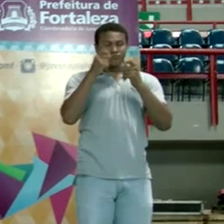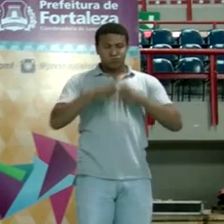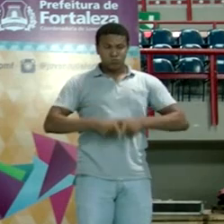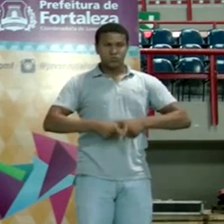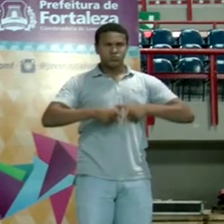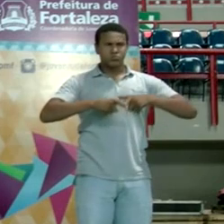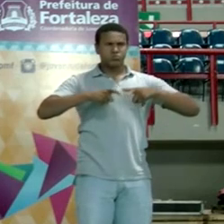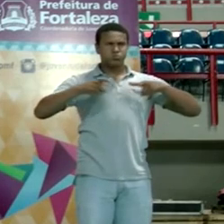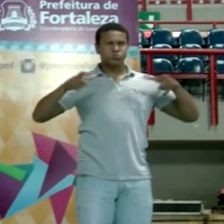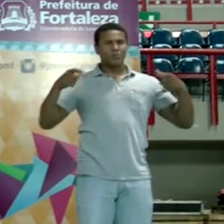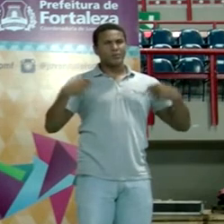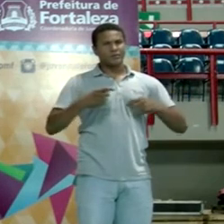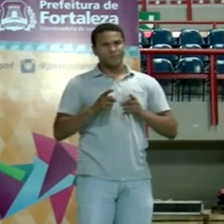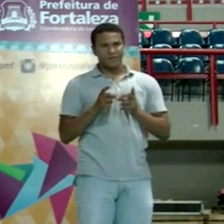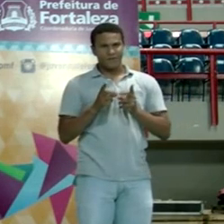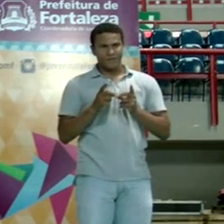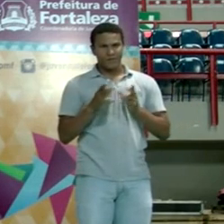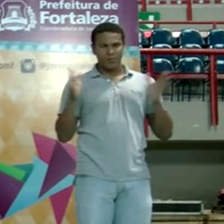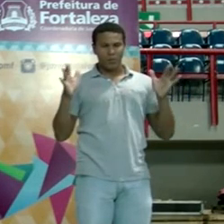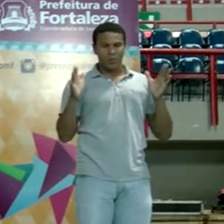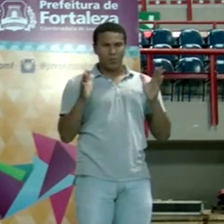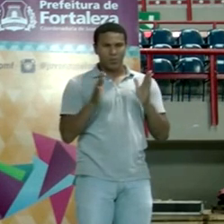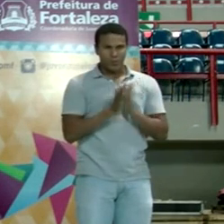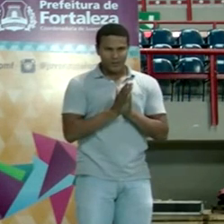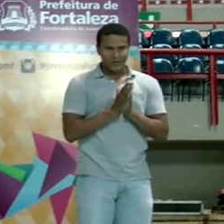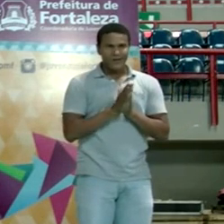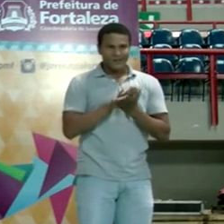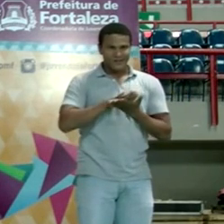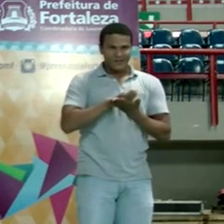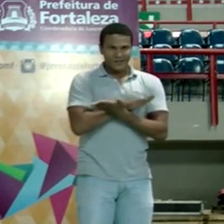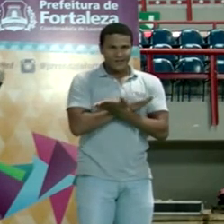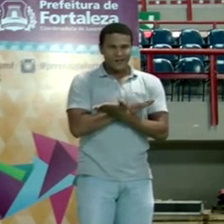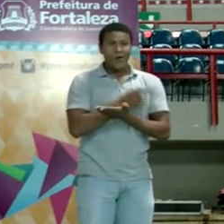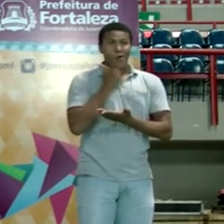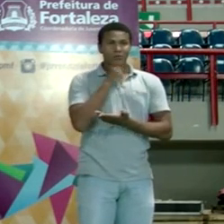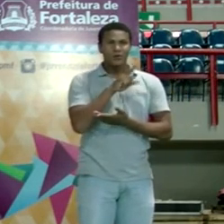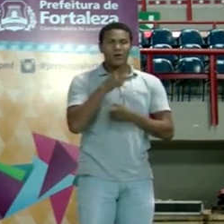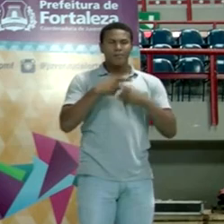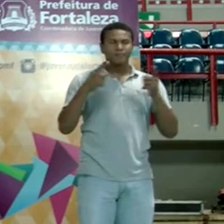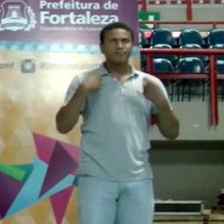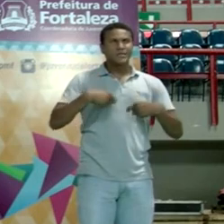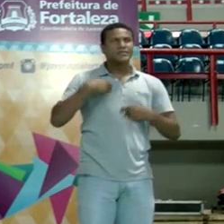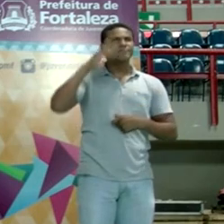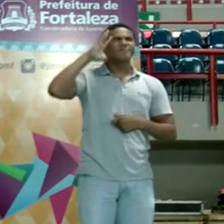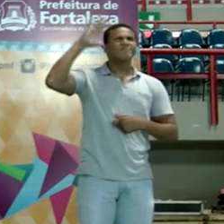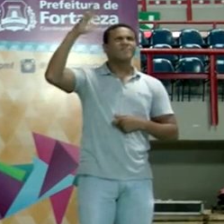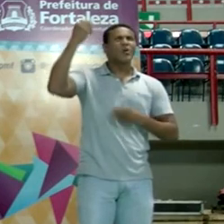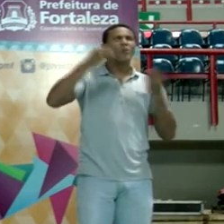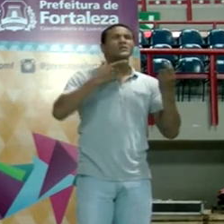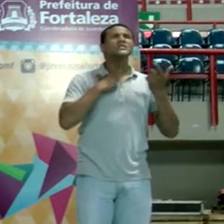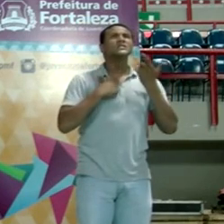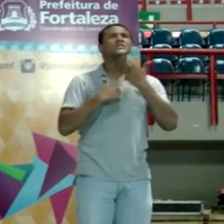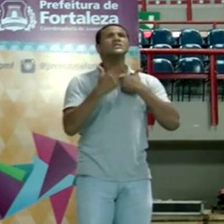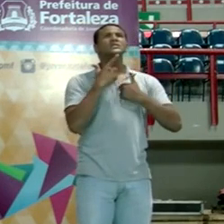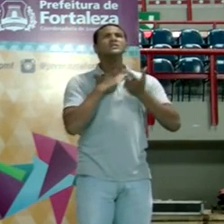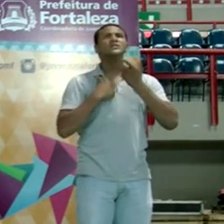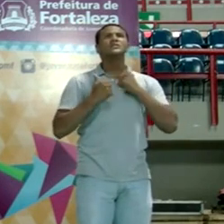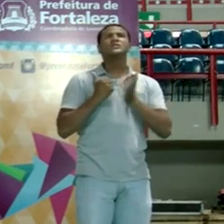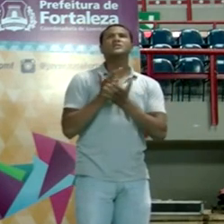ser vendida. Então, para poder vender, eu tenho que fazer com que as pessoas sonem, com que as pessoas tenham necessidade de